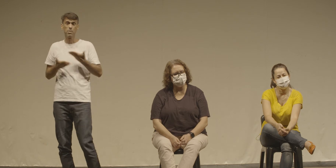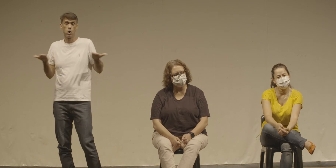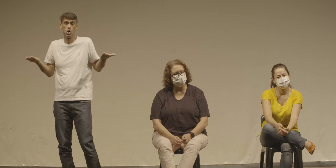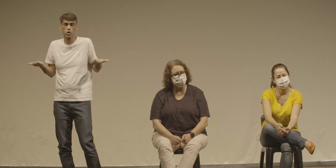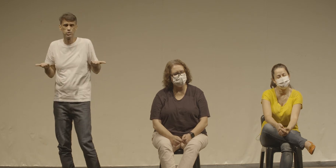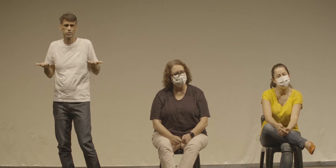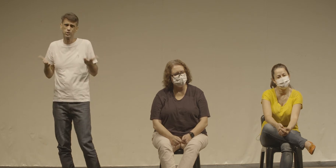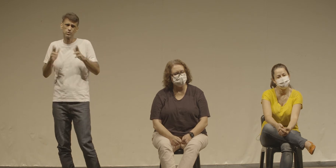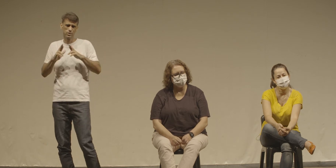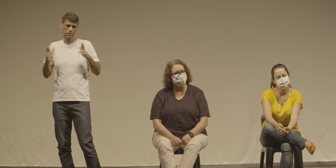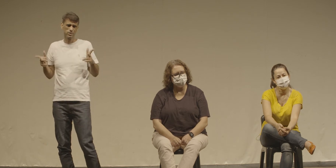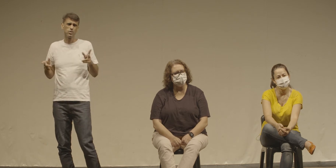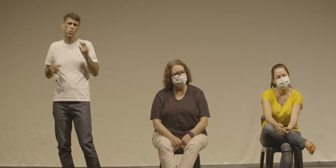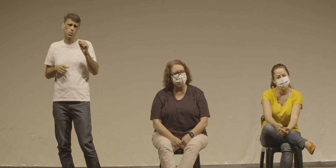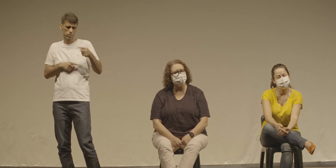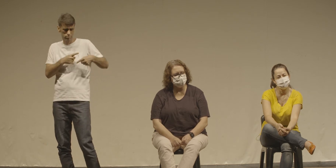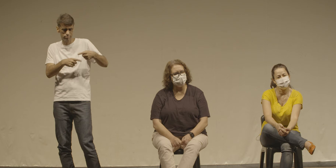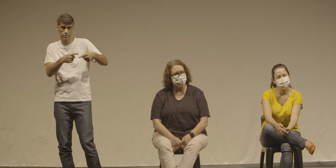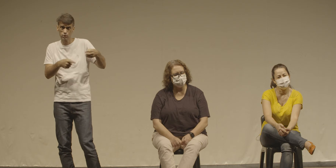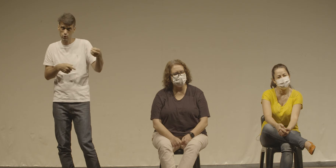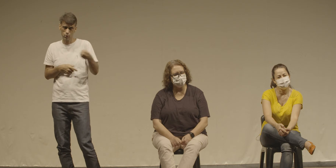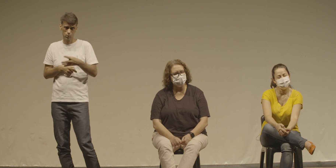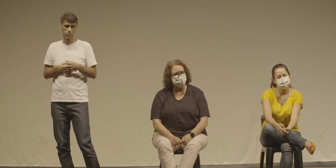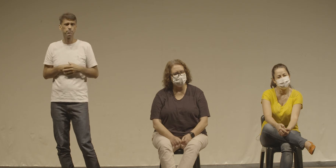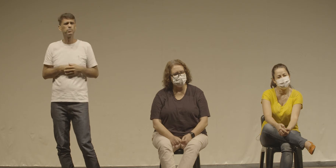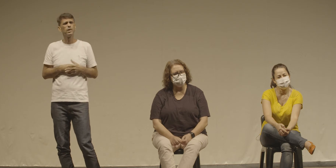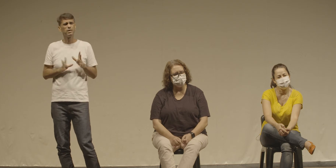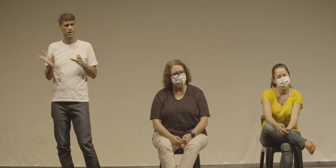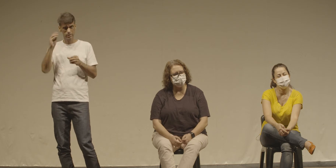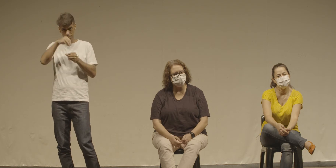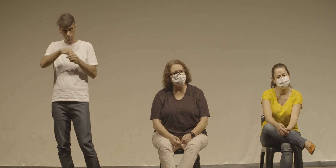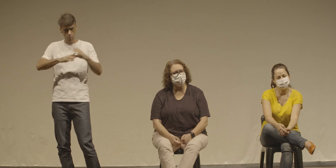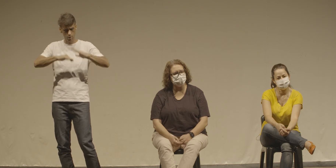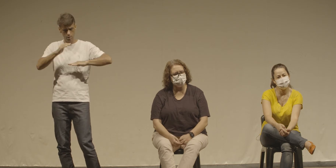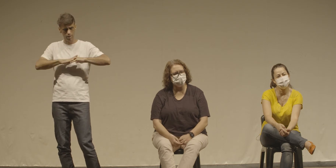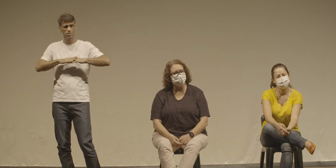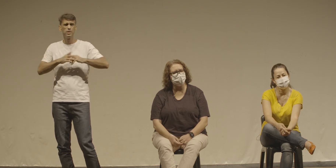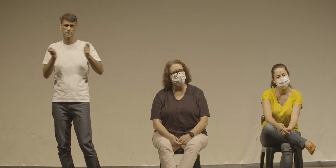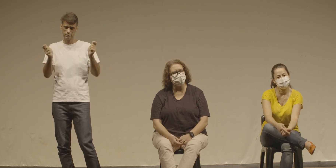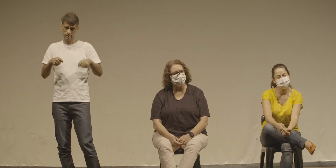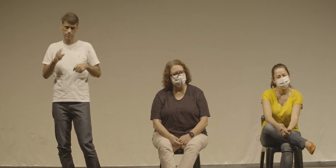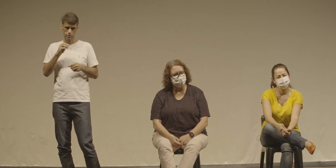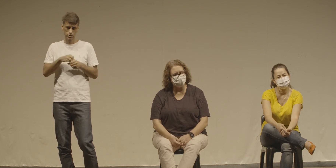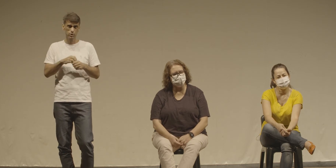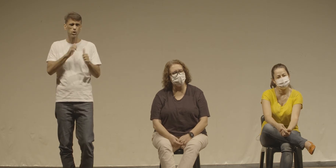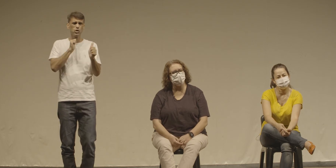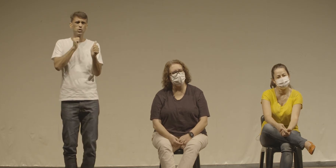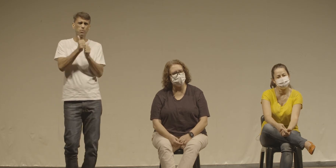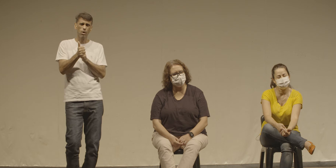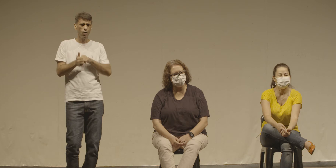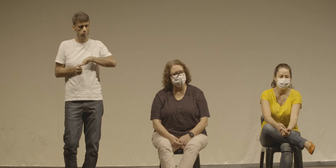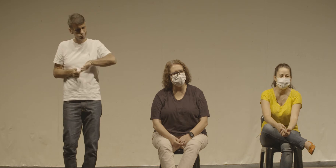hoje a gente vê, o que hoje a nova geração tem que ver, porque tem que englobar todas as outras habilidades que está incluída também. E o esporte, ele